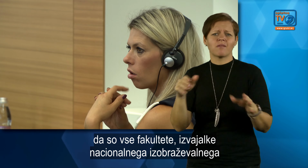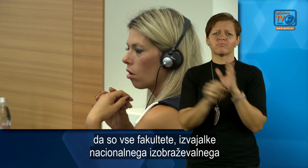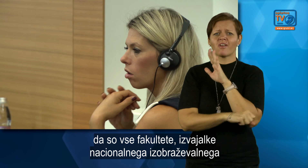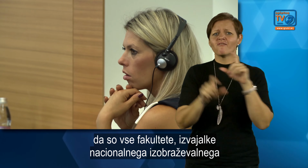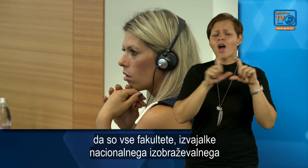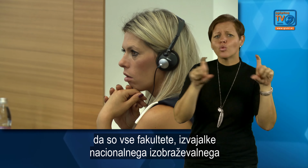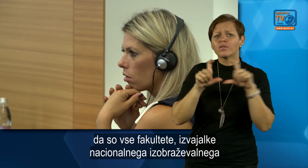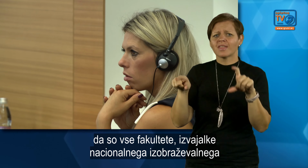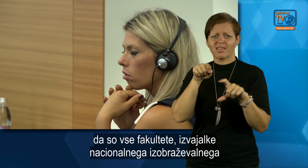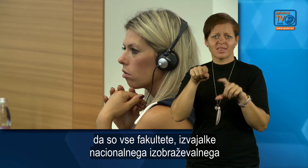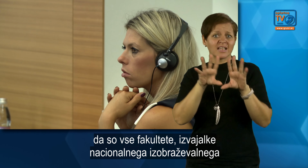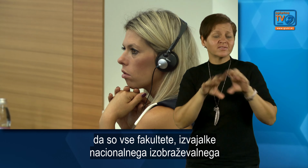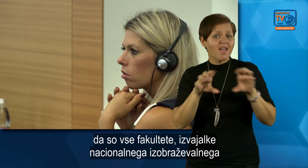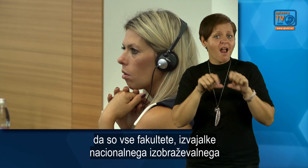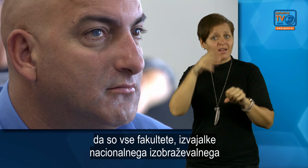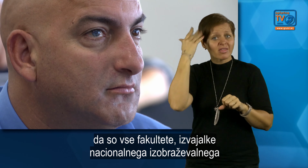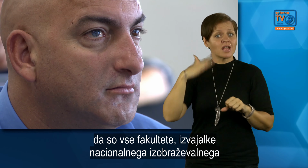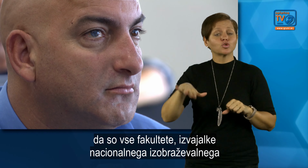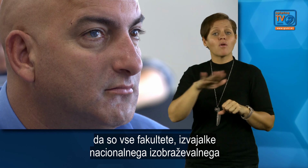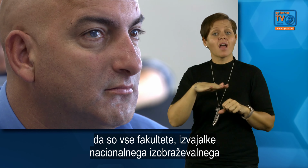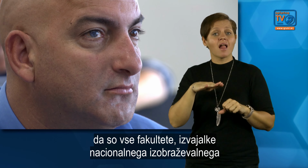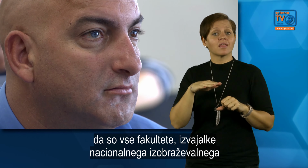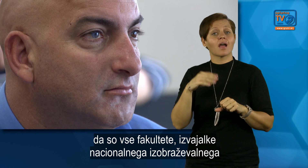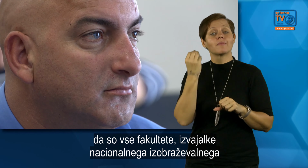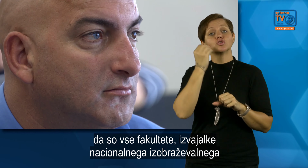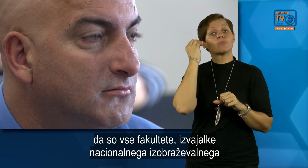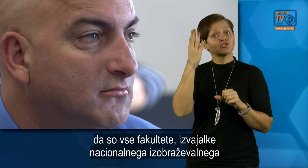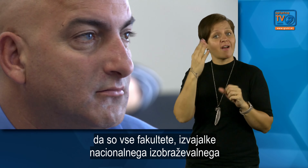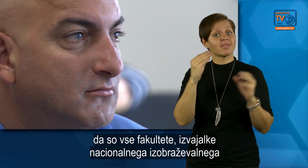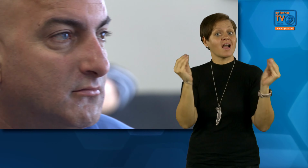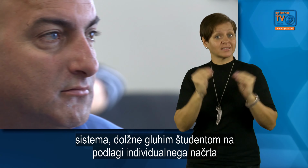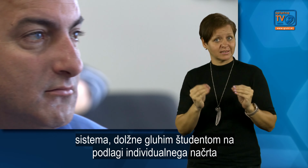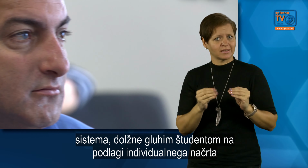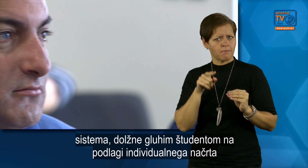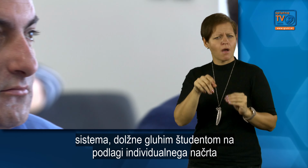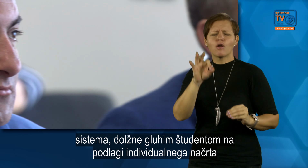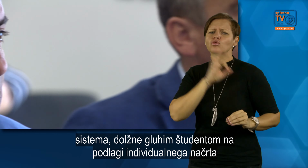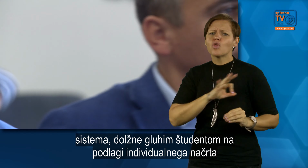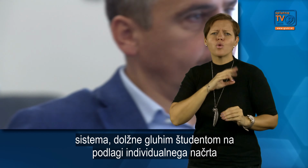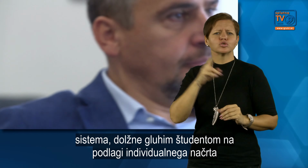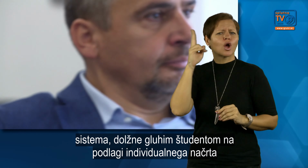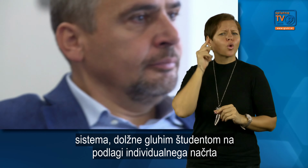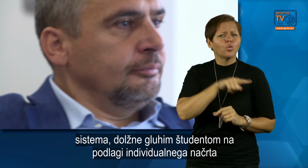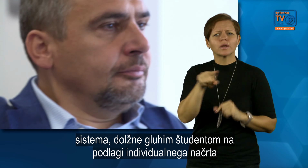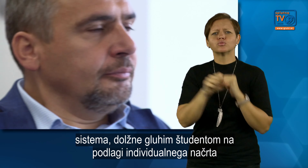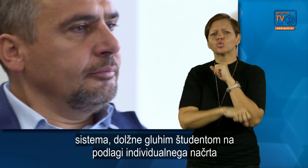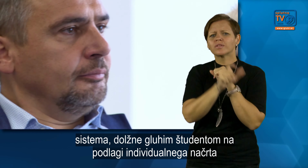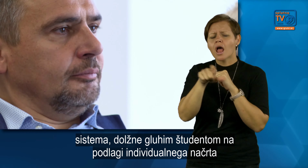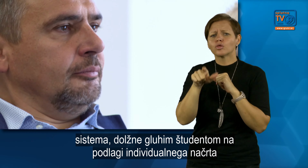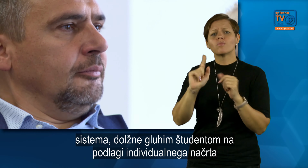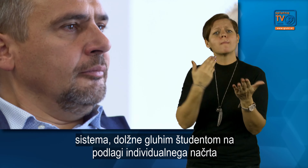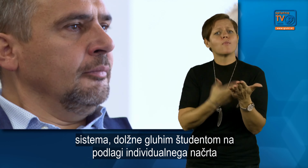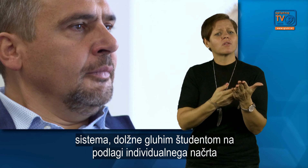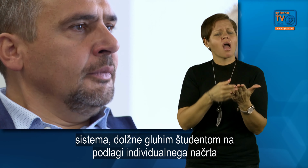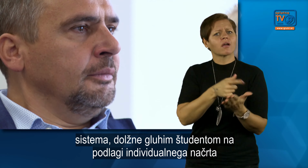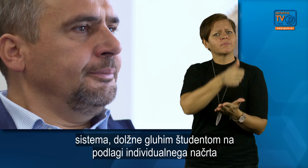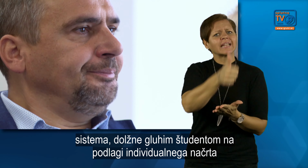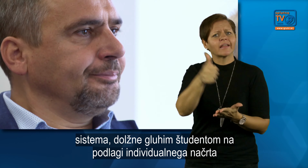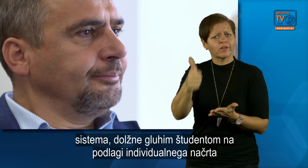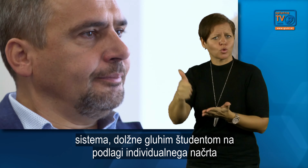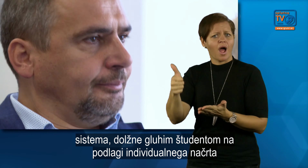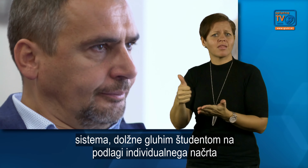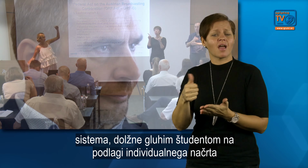vse fakultete, izvajalke nacionalnega izobraževalnega sistema, dolžne gluhim študentom na podlagi